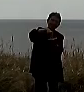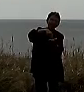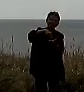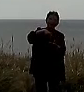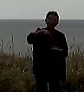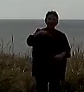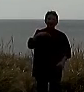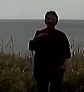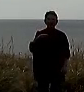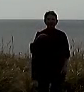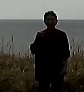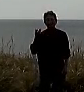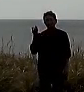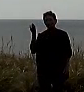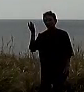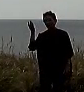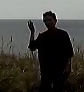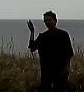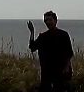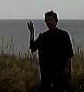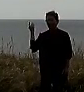あれからあたしは